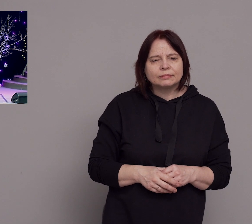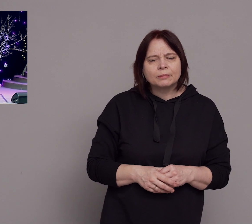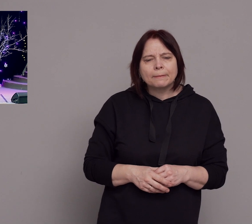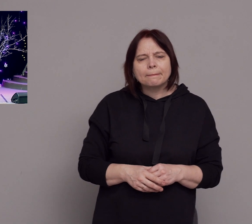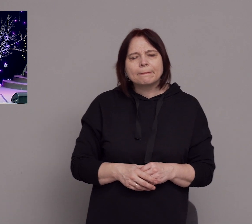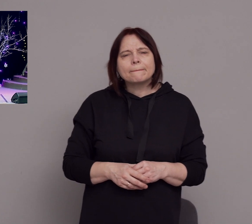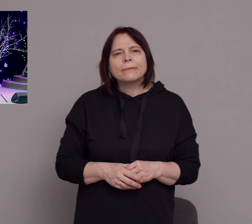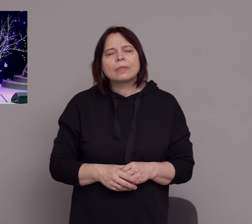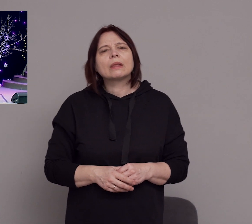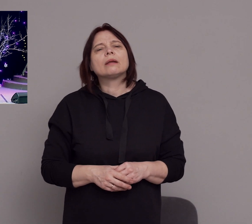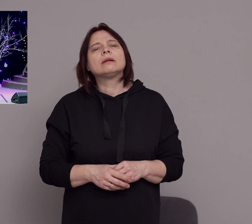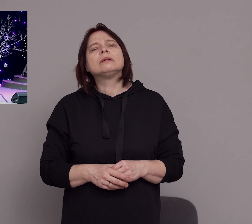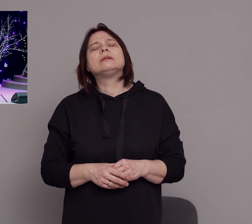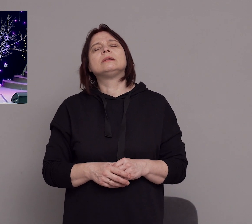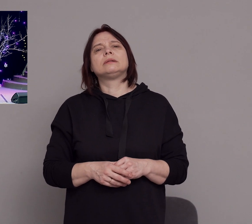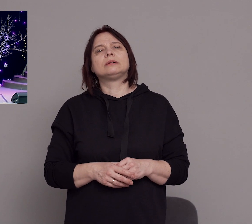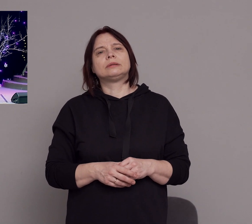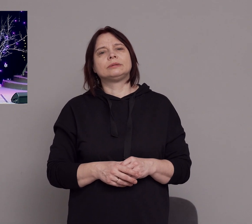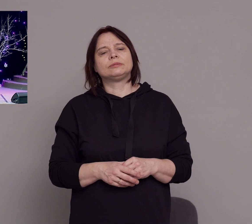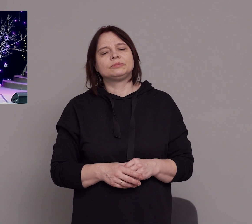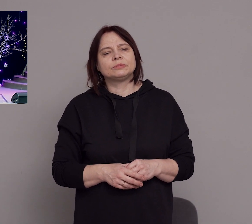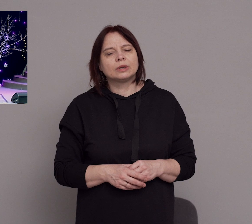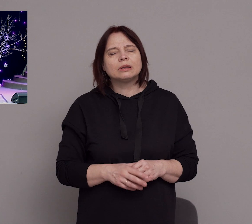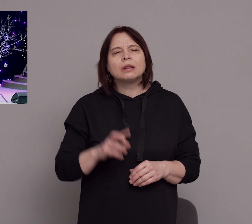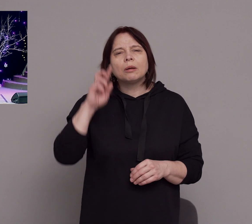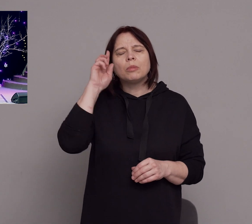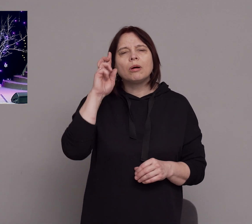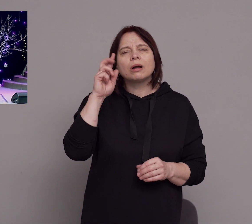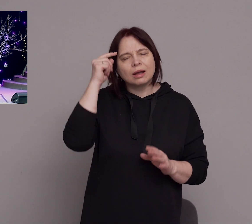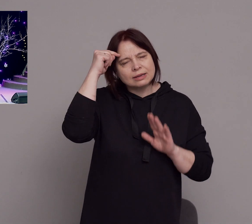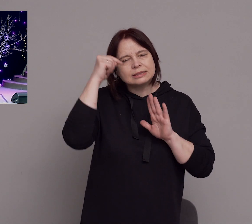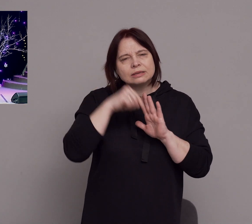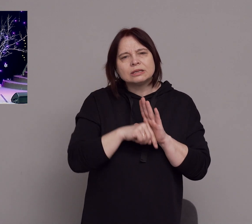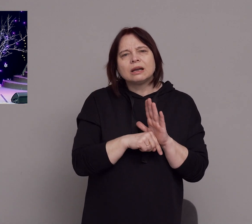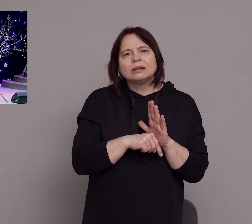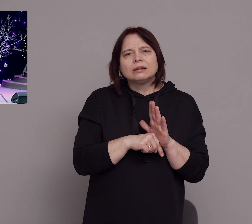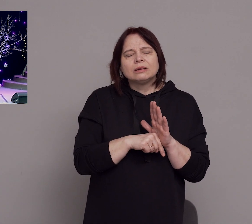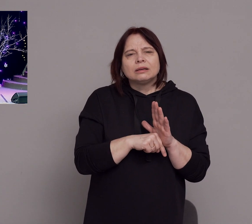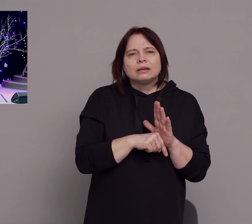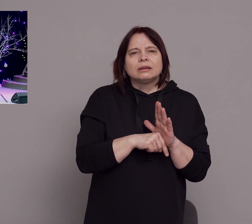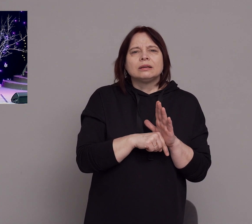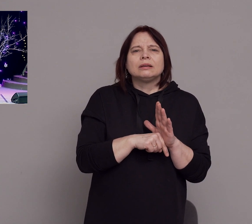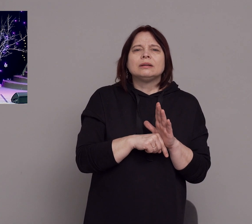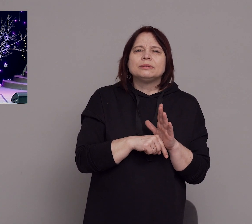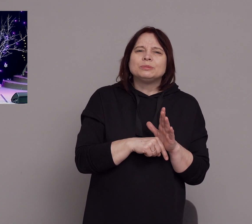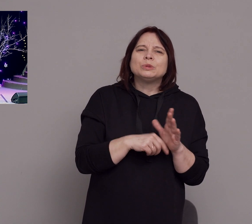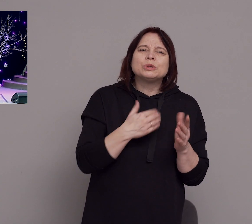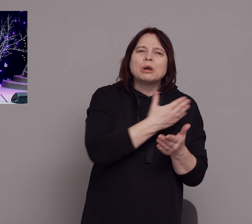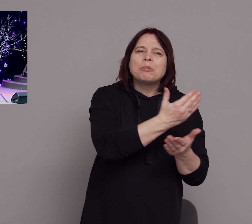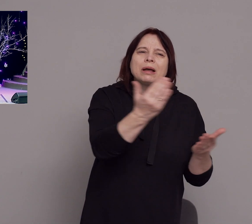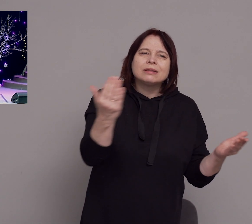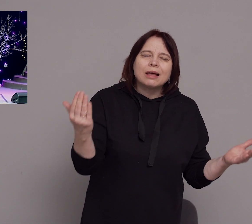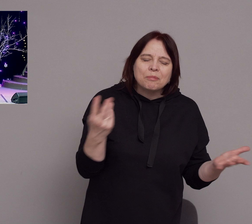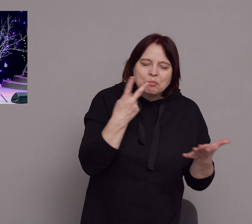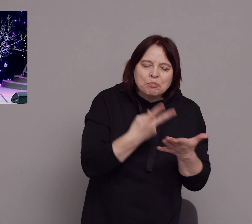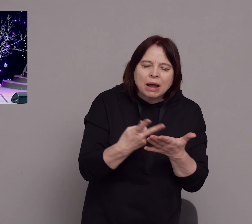Для Бога воплотиться означает заговорить с нами так, чтобы нам было понятно, кто Бог. И для него это